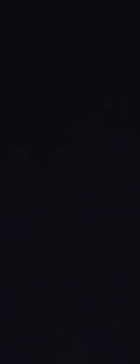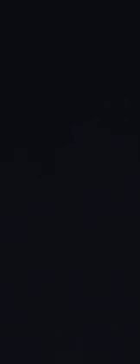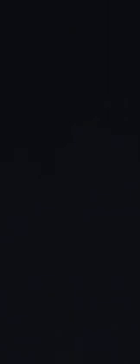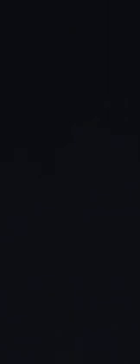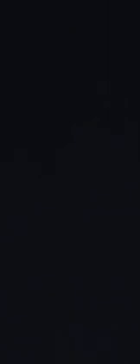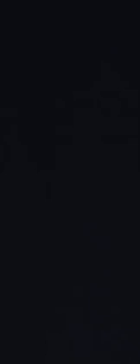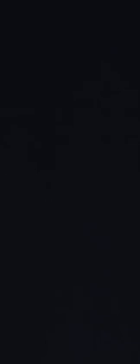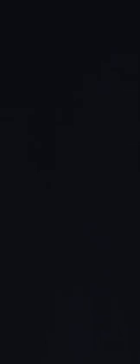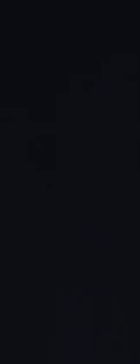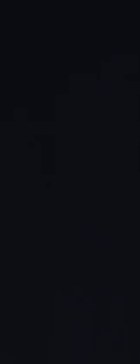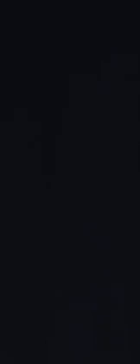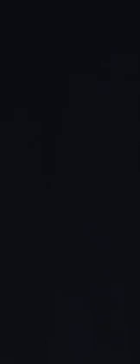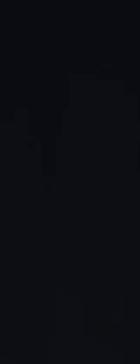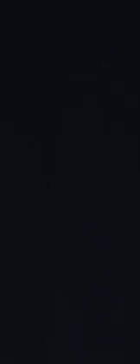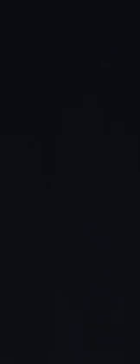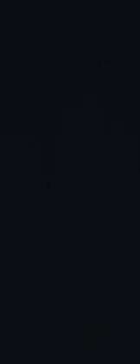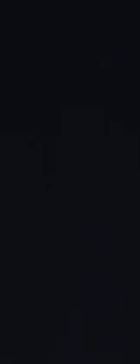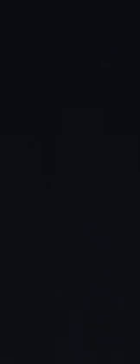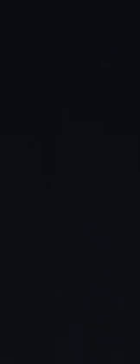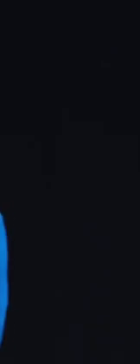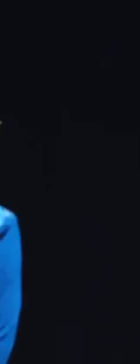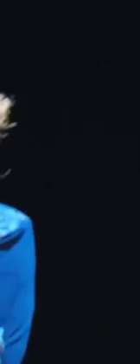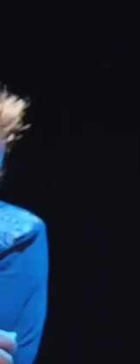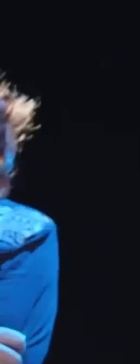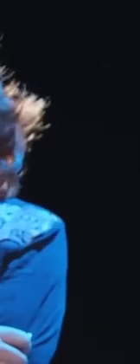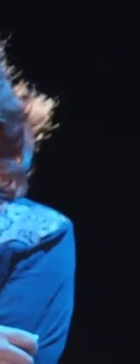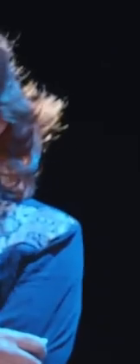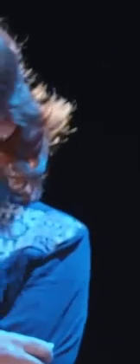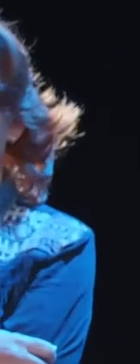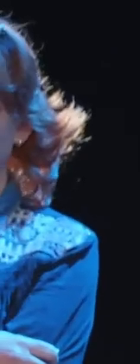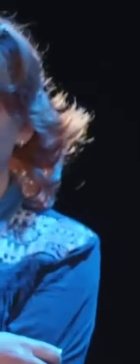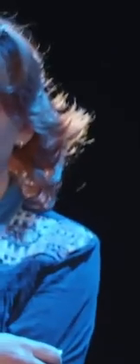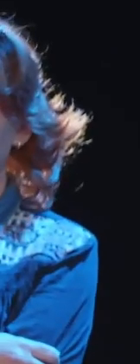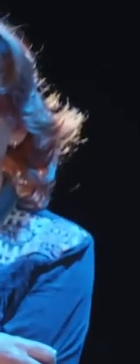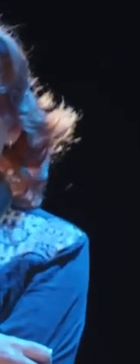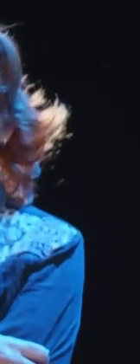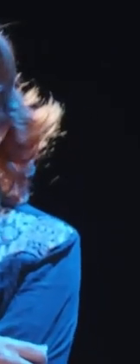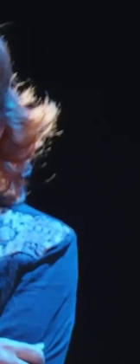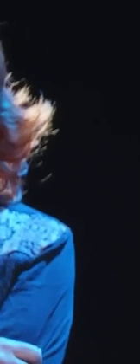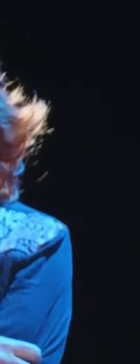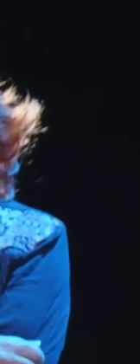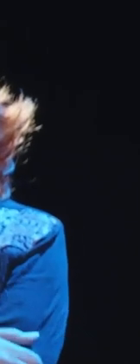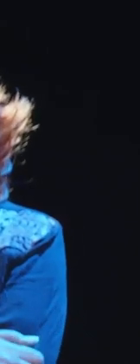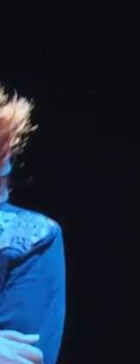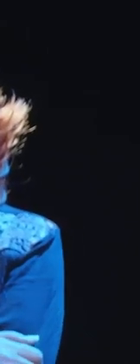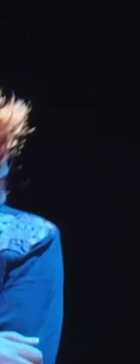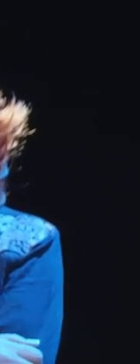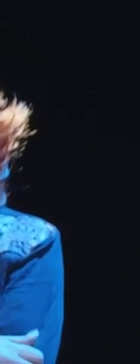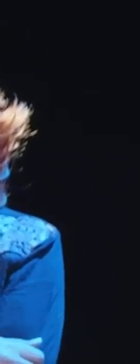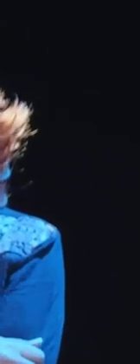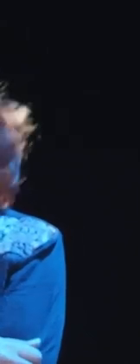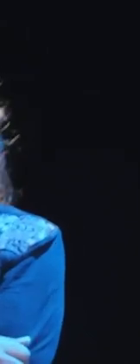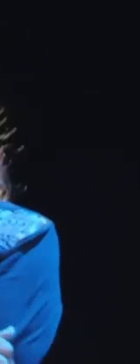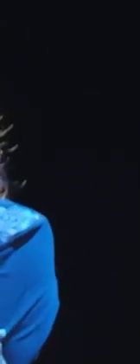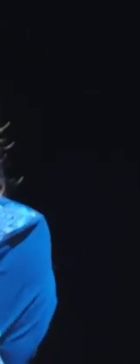cum cred că va fi și scena pe care o vom vedea în continuare. Oricum, felicitări, felicitări și actorilor